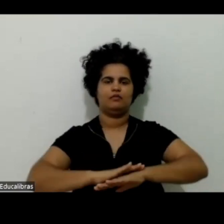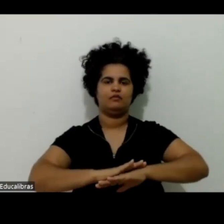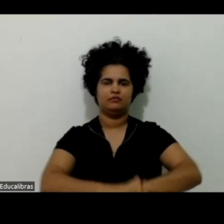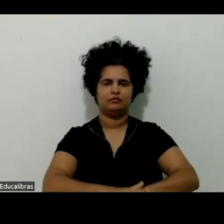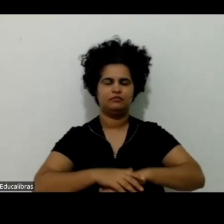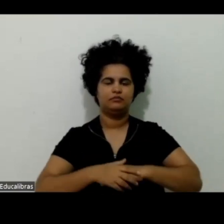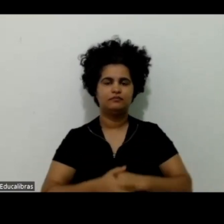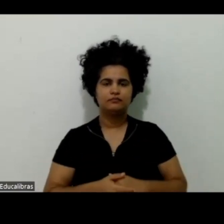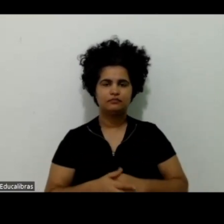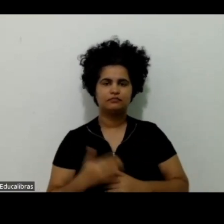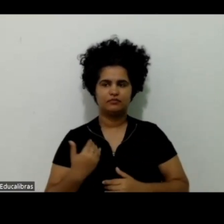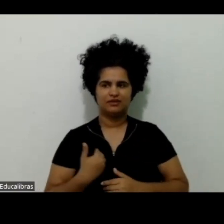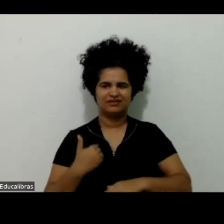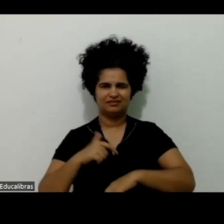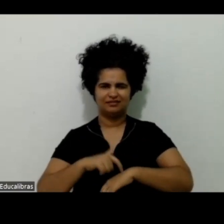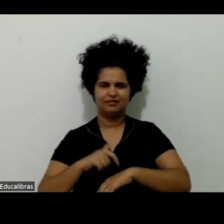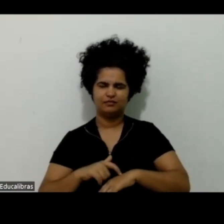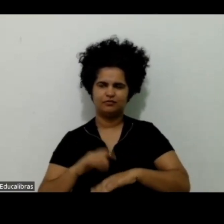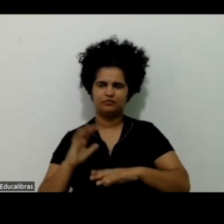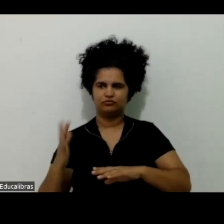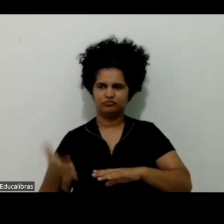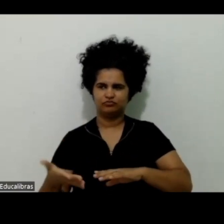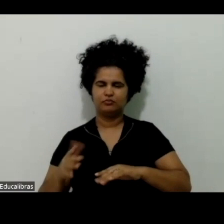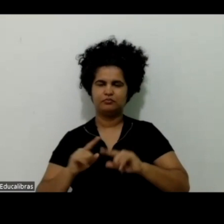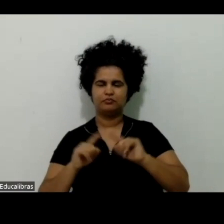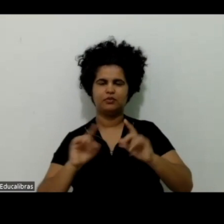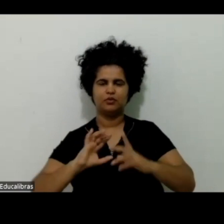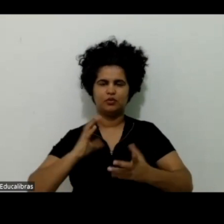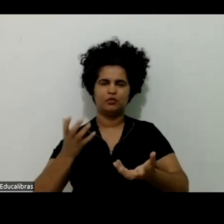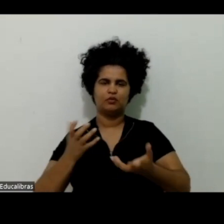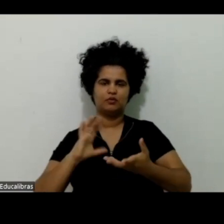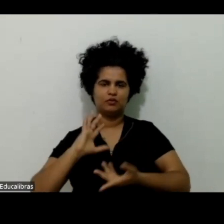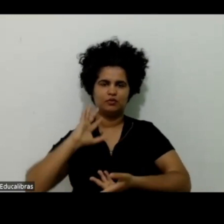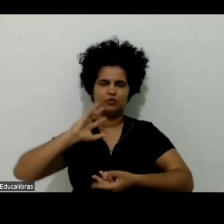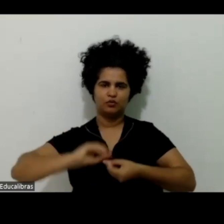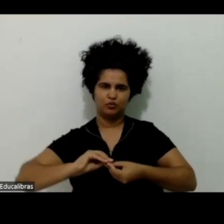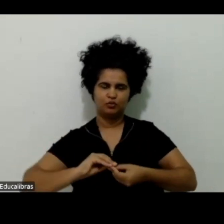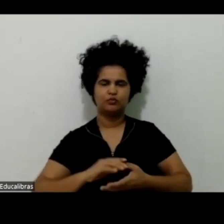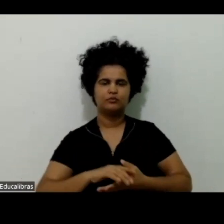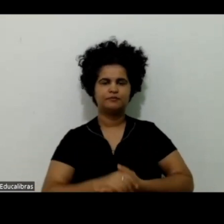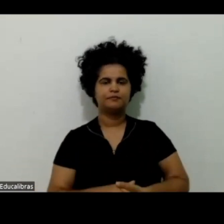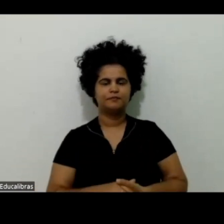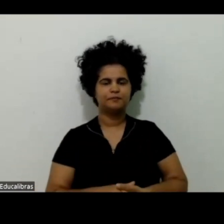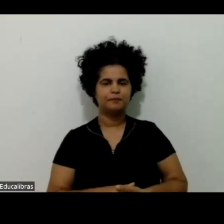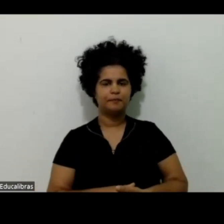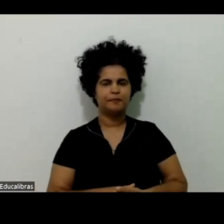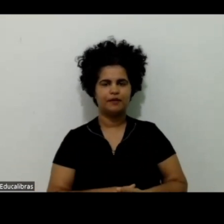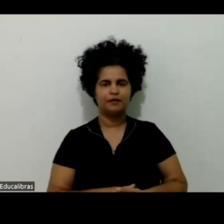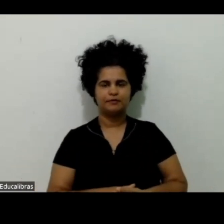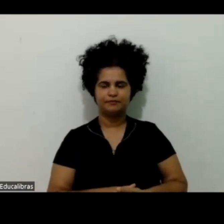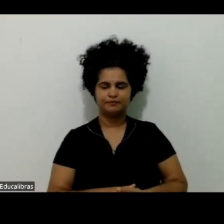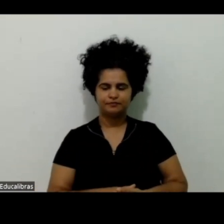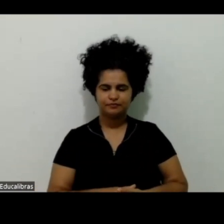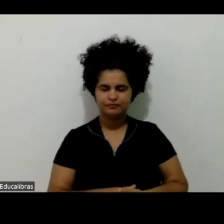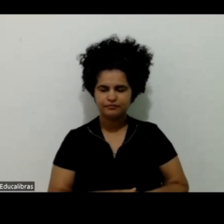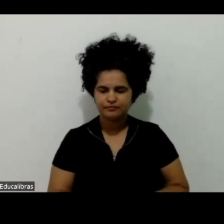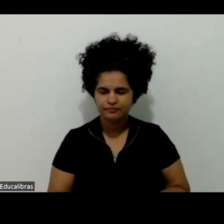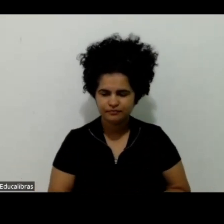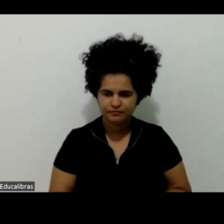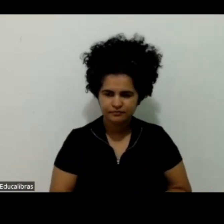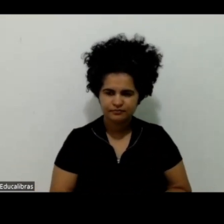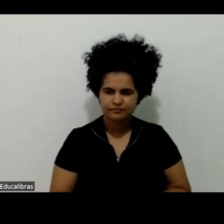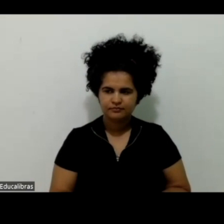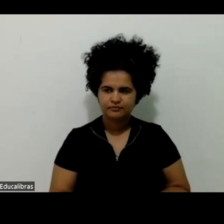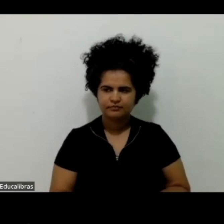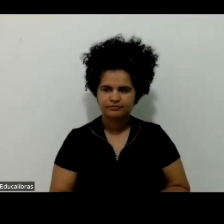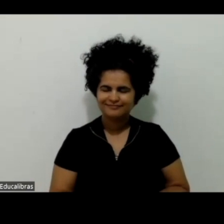deu, né, meu tempo, né, Thaís? Eu queria fechar, assim, né, eu acho que é um trecho rapidinho